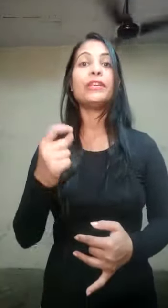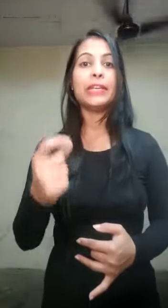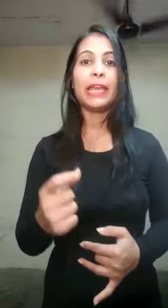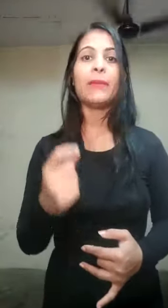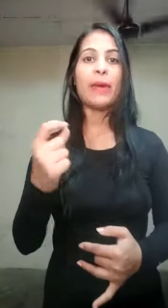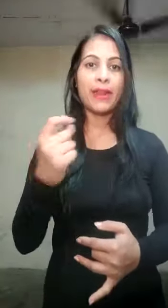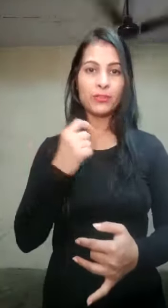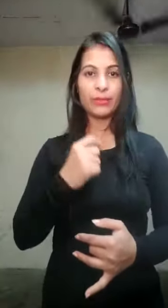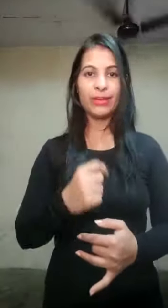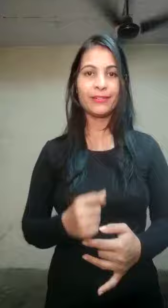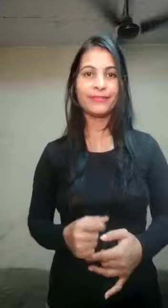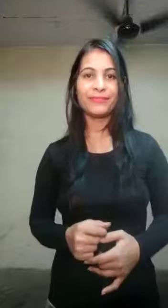रिटेल मैनेजमेंट।